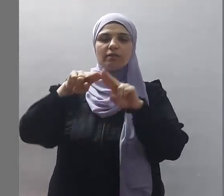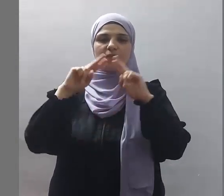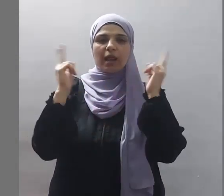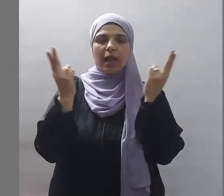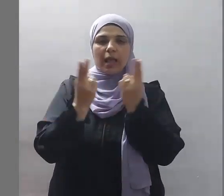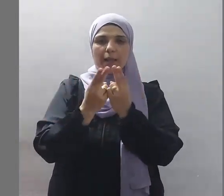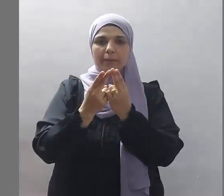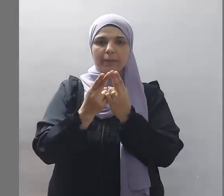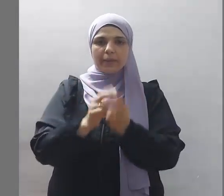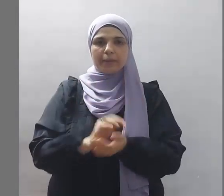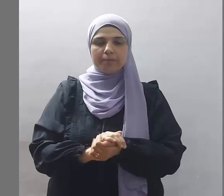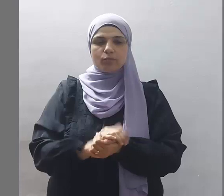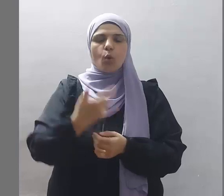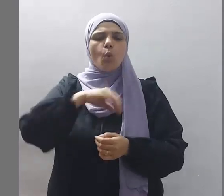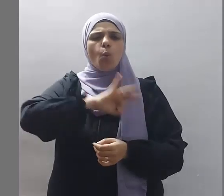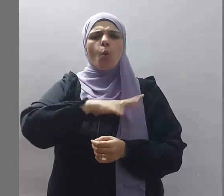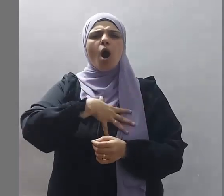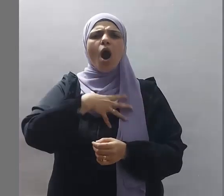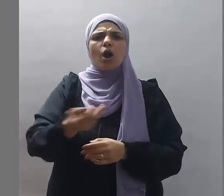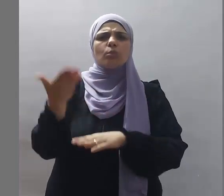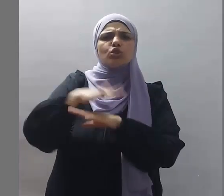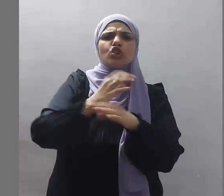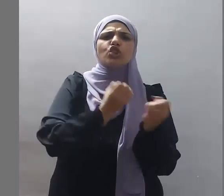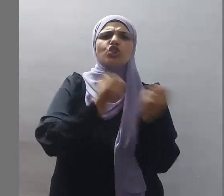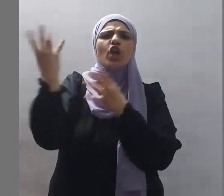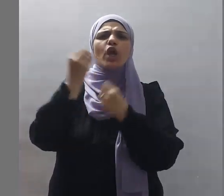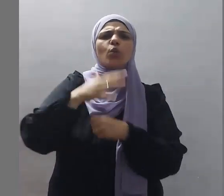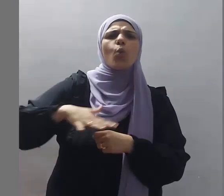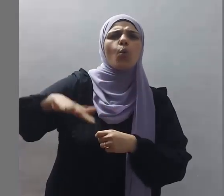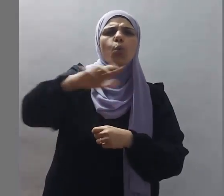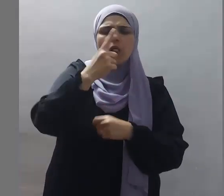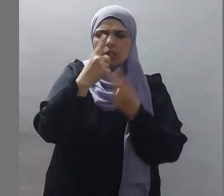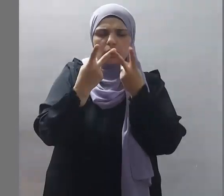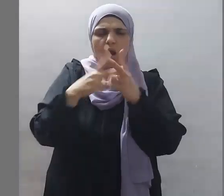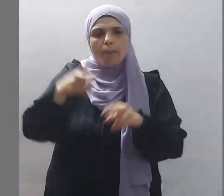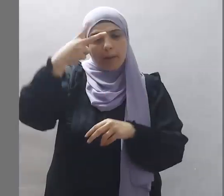العالمين، وارحم شهداءنا وتقبلهم مع النبيين